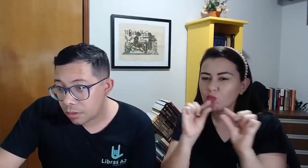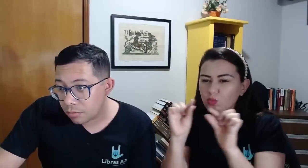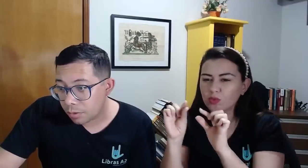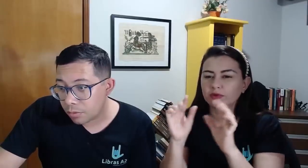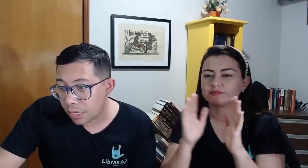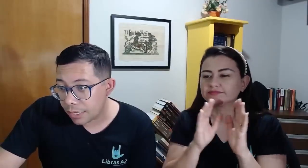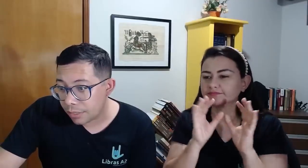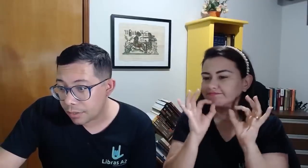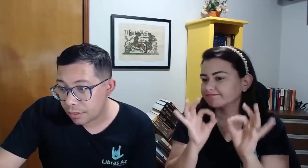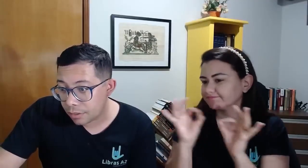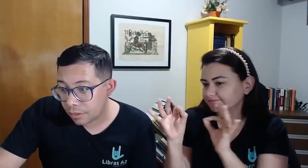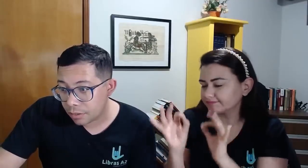Vamos lá, hein?